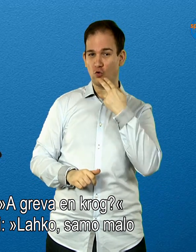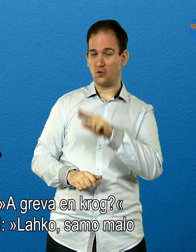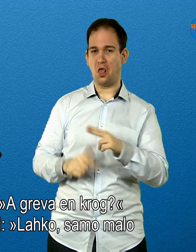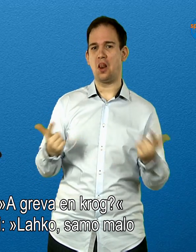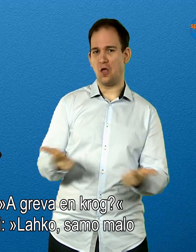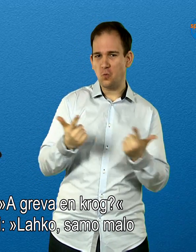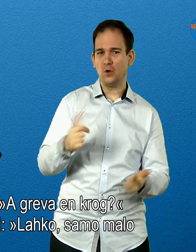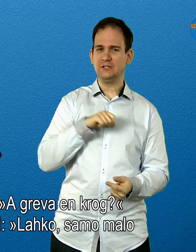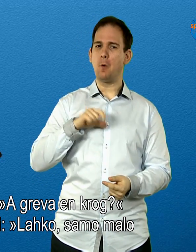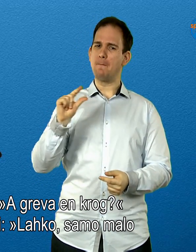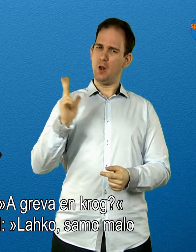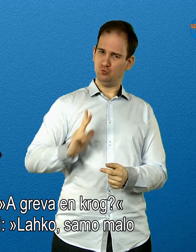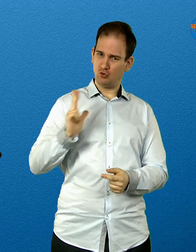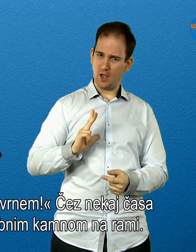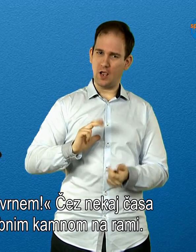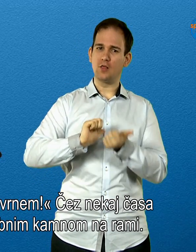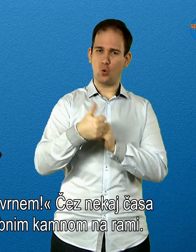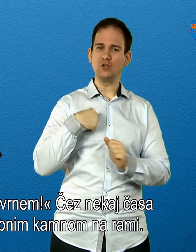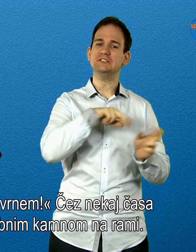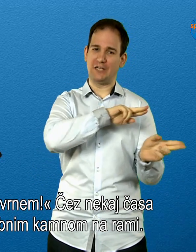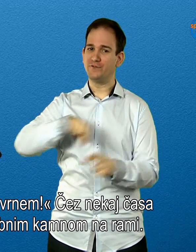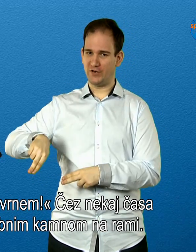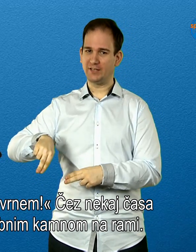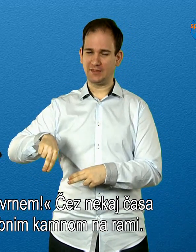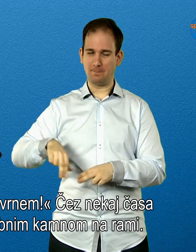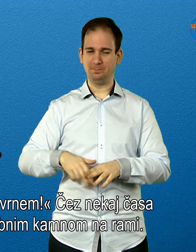Drugi odgovori: Lahko, samo malo počakaj, takoj se vrnem.